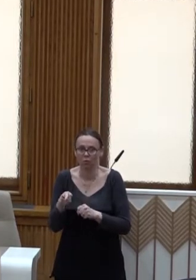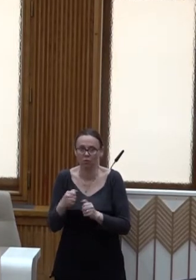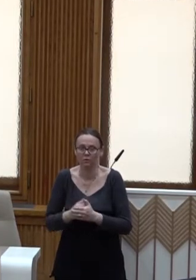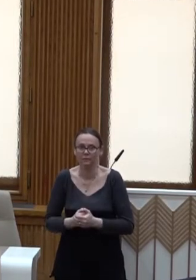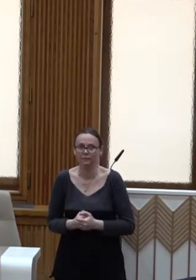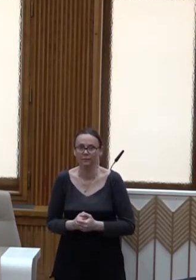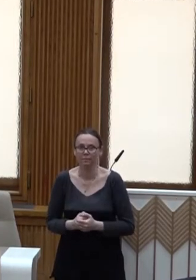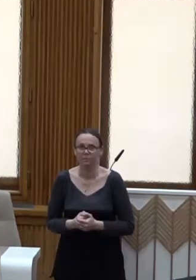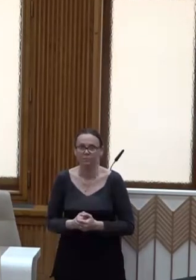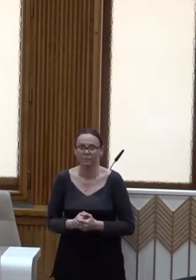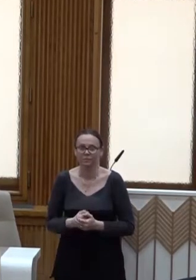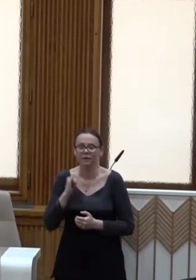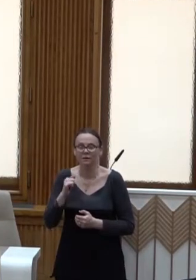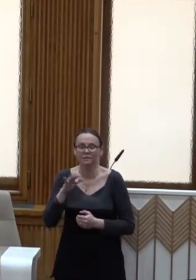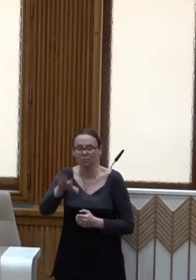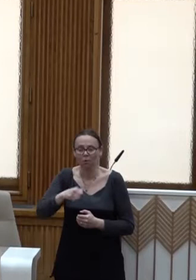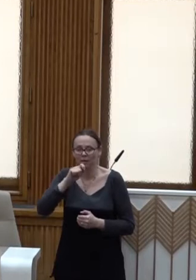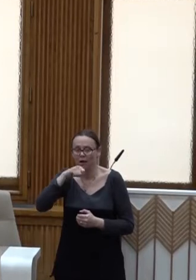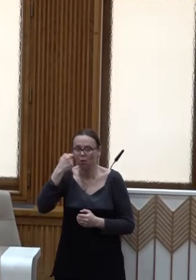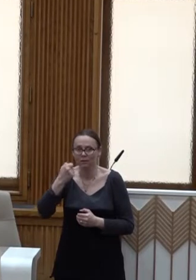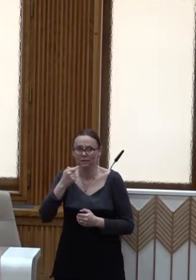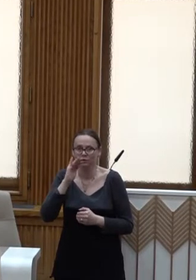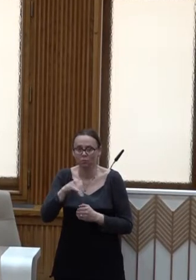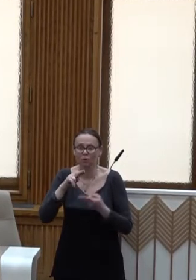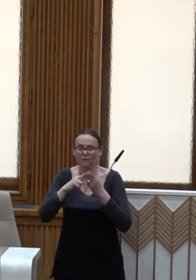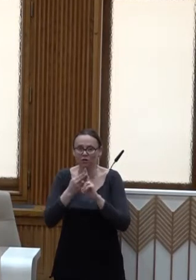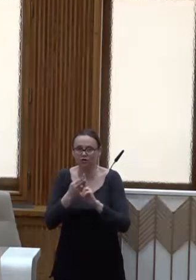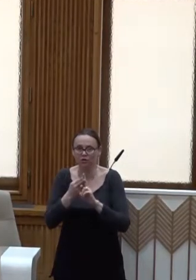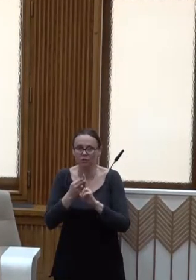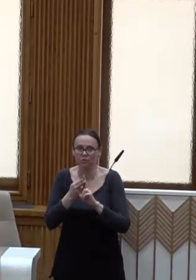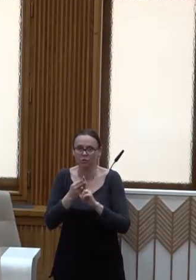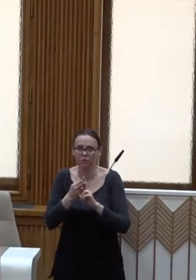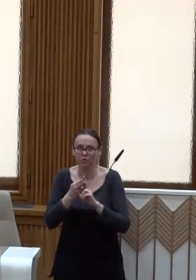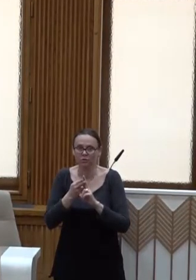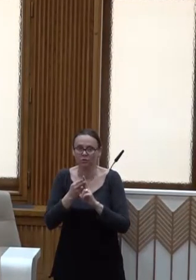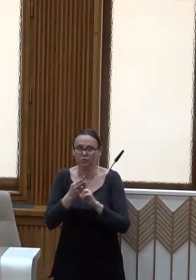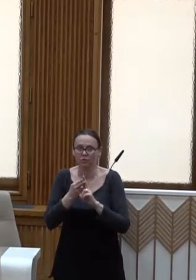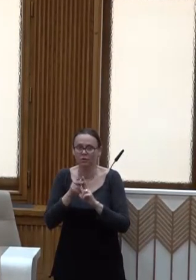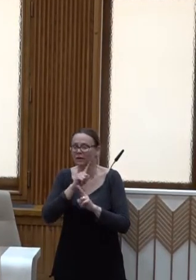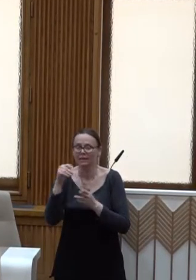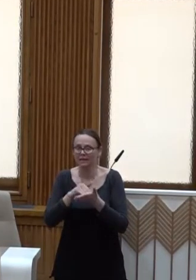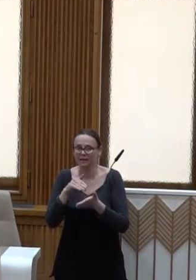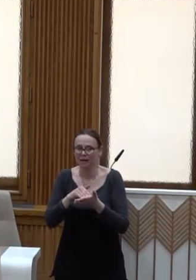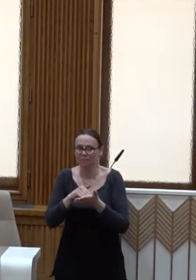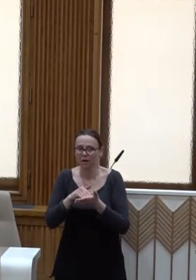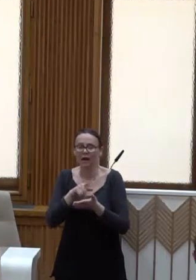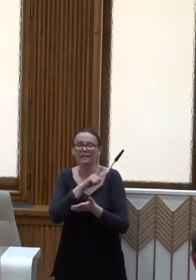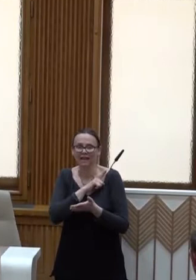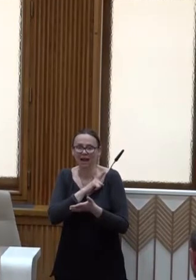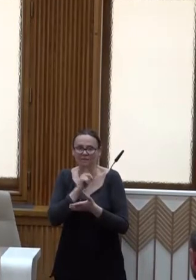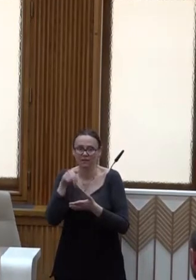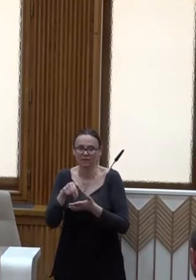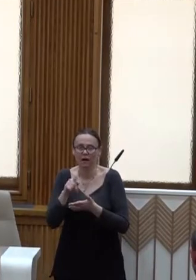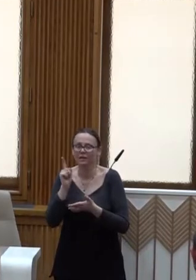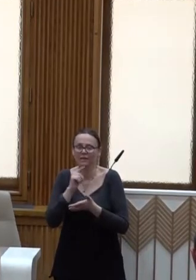da se pobirajo ti brisi po principu drive-in, se pravi, niti ni treba, da izstopaš iz